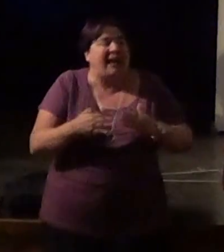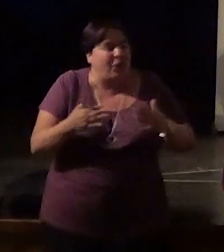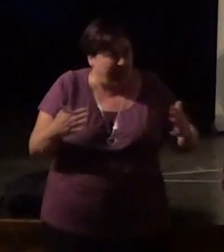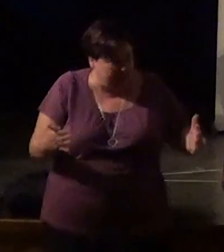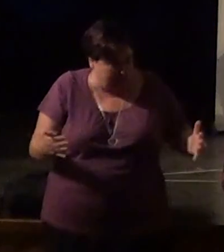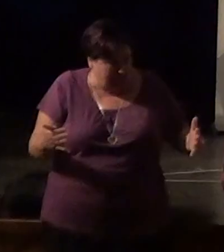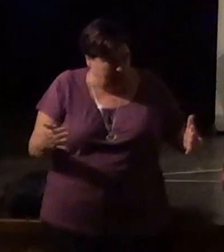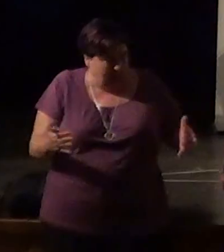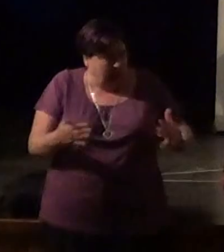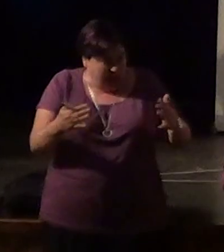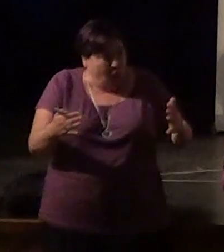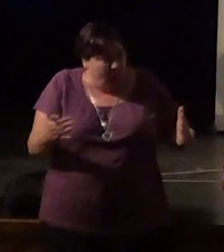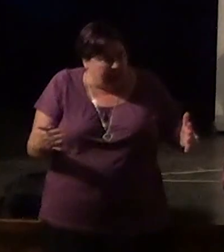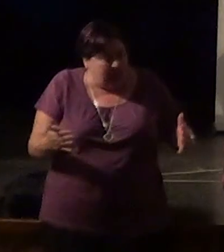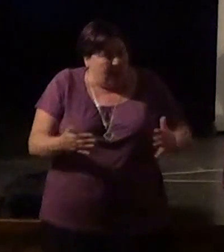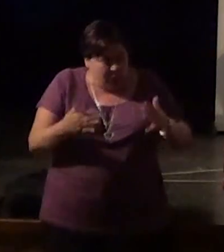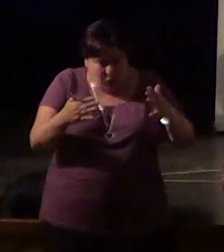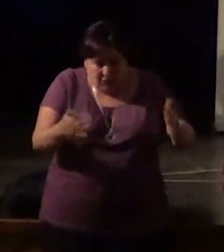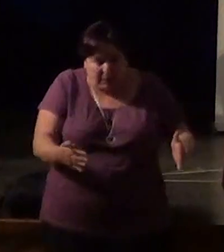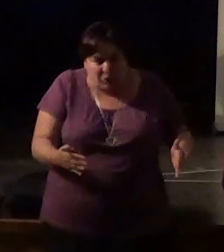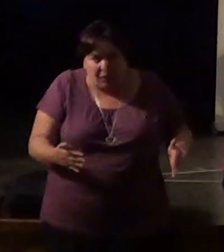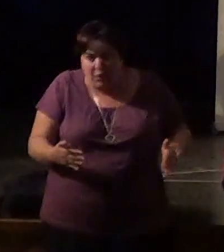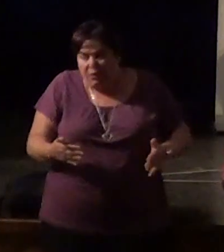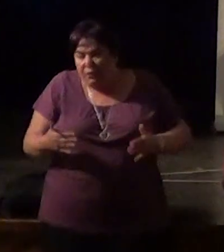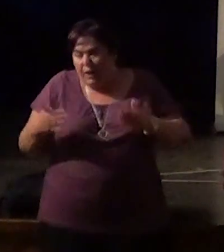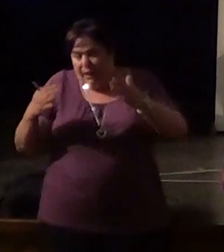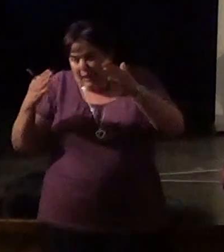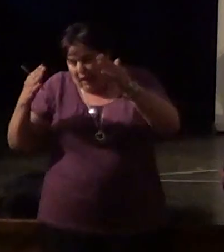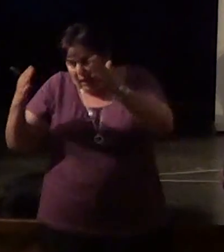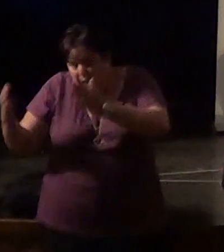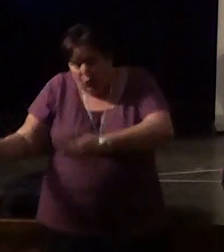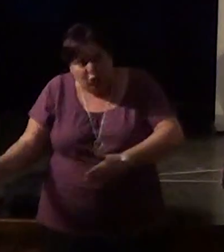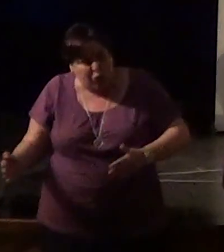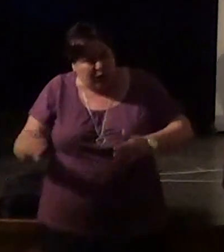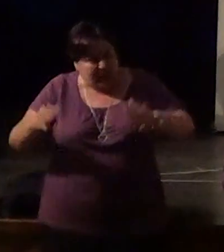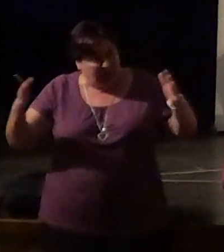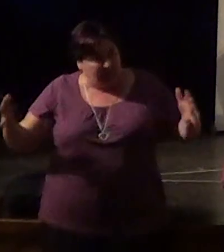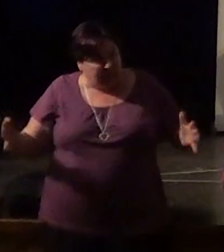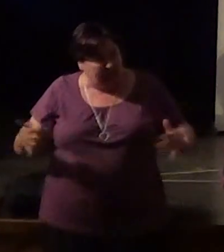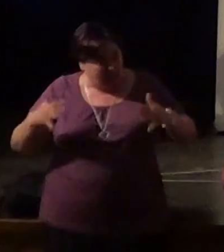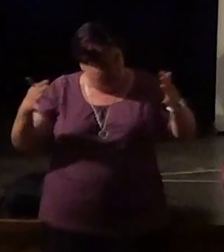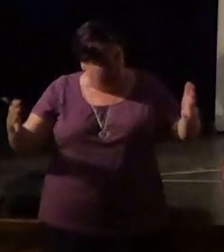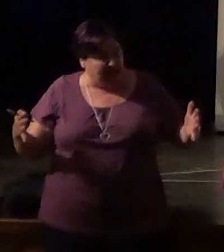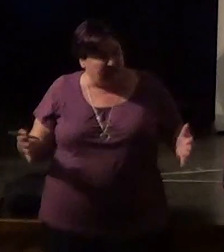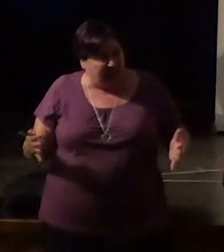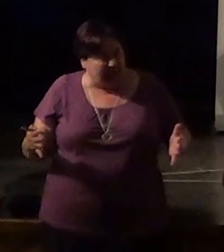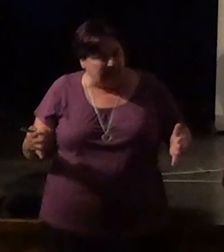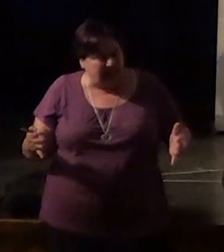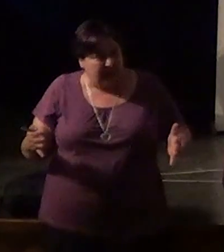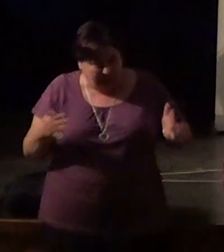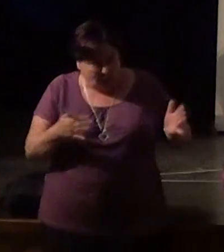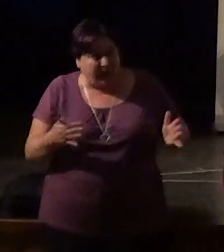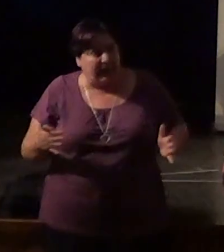Igualmente, cuando se ha dicho, porque en Europa no se ponían de acuerdo en que era un agricultor activo, porque bueno, pues al ser 29